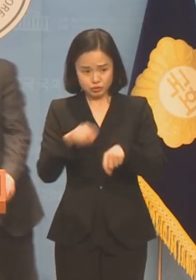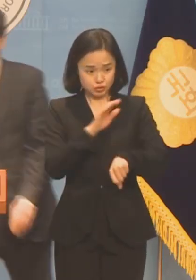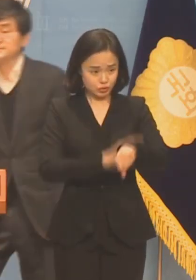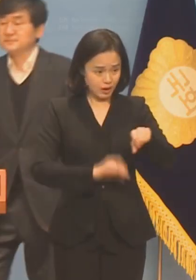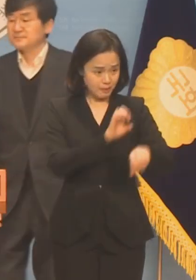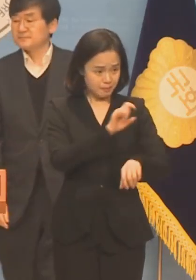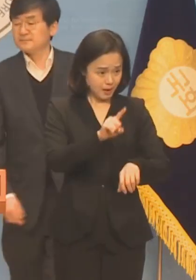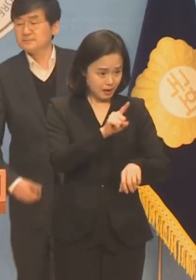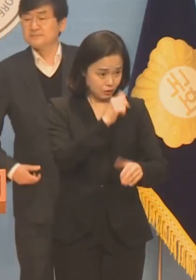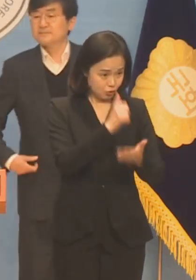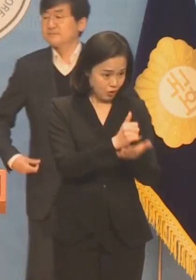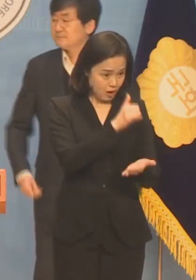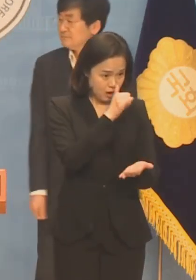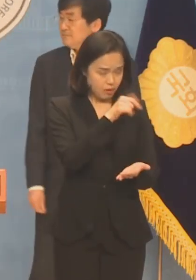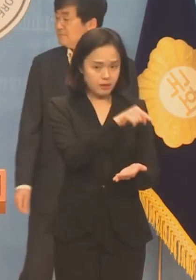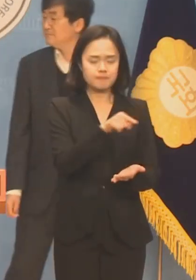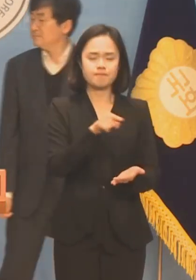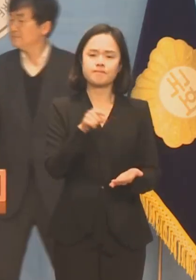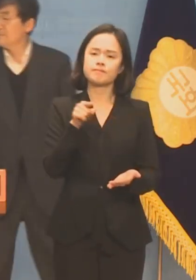감사합니다.